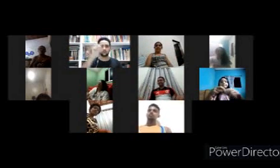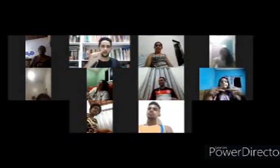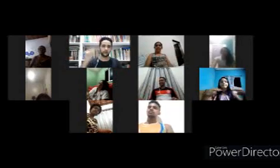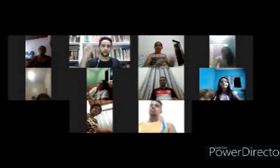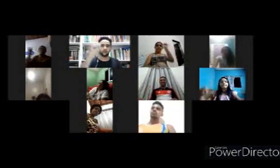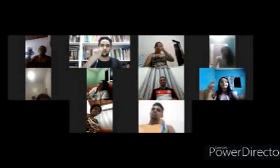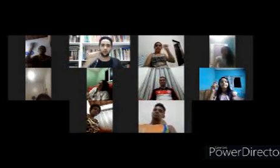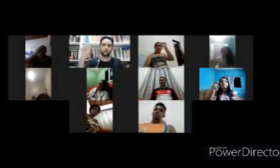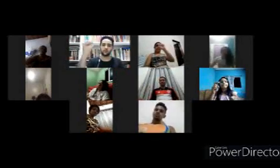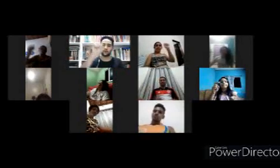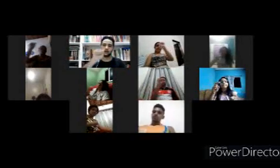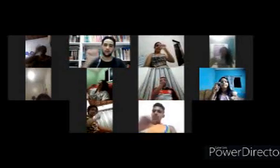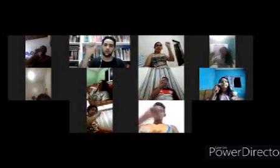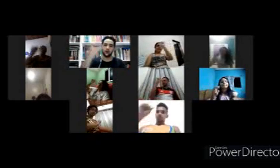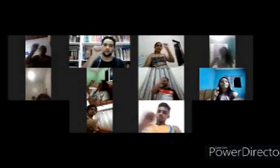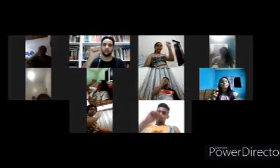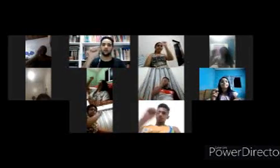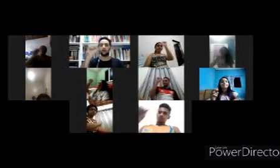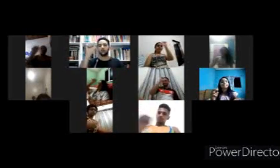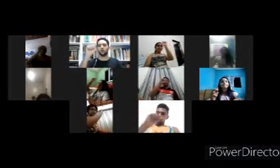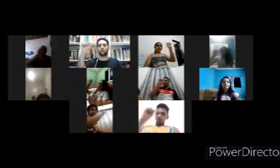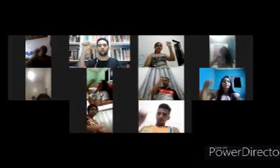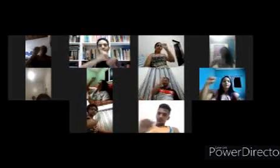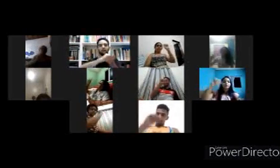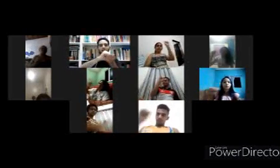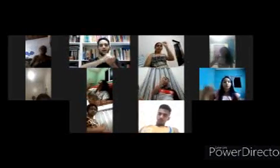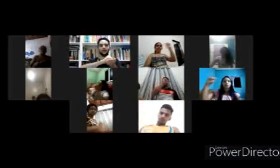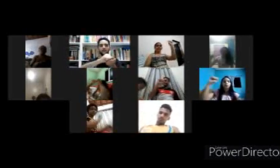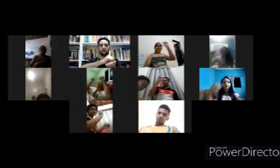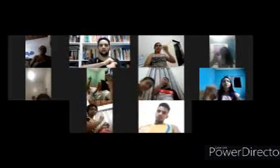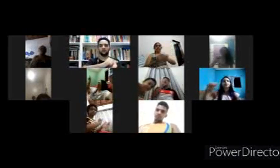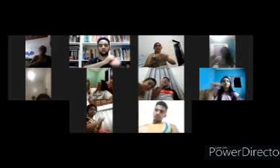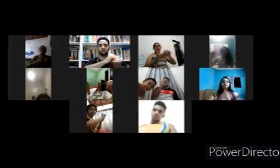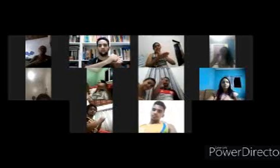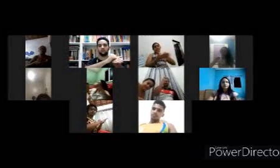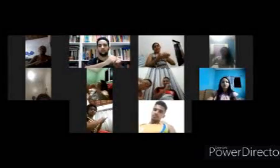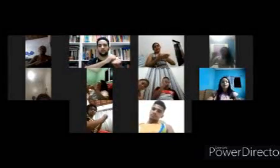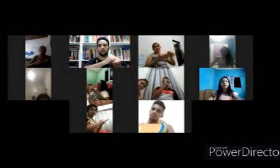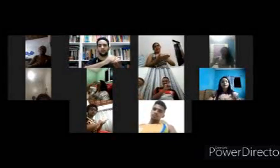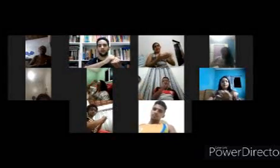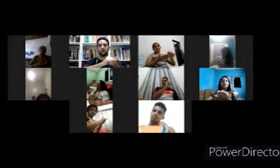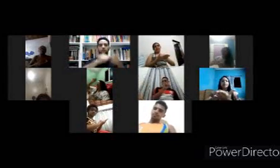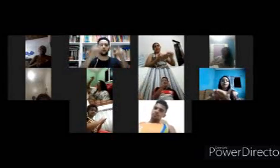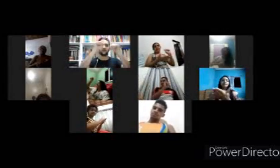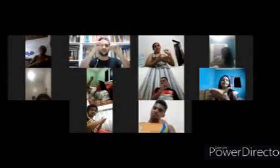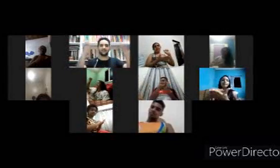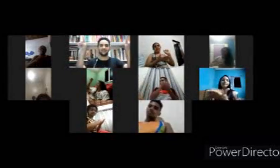que a gente viu que eu posso apagar o quadro. Eu posso apagar na mão. Eu posso fazer